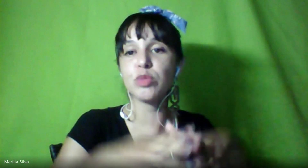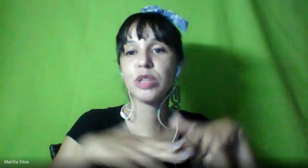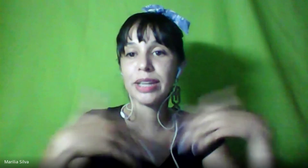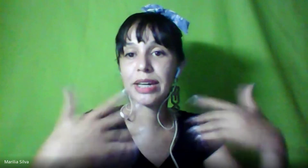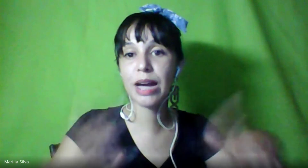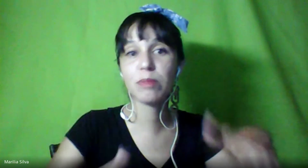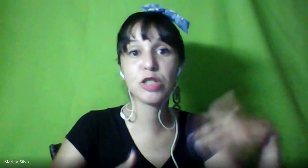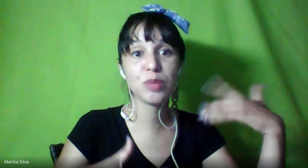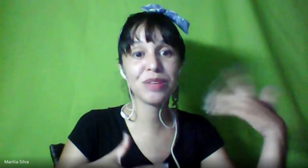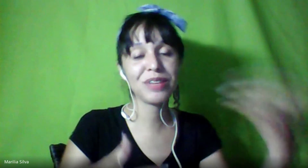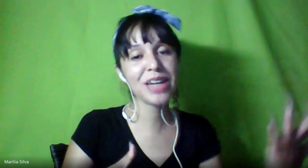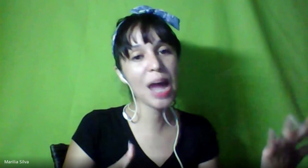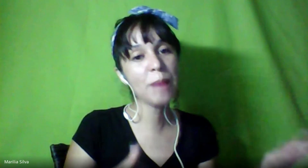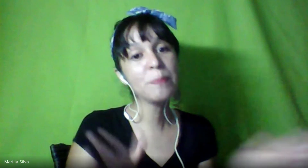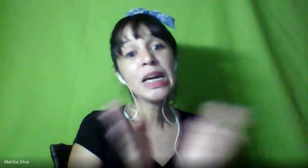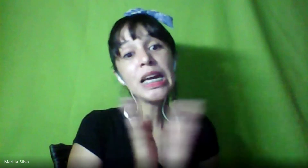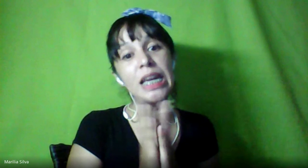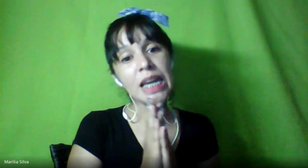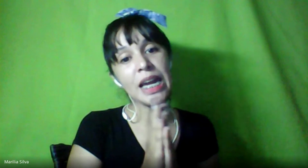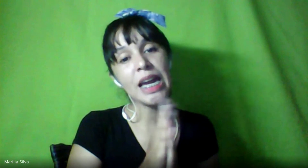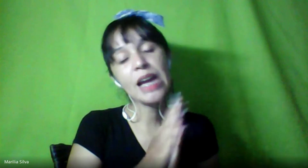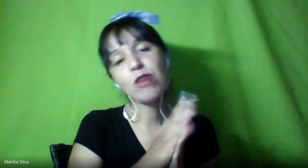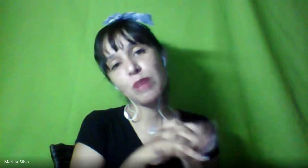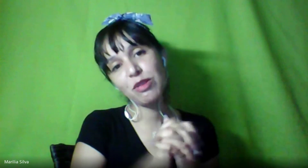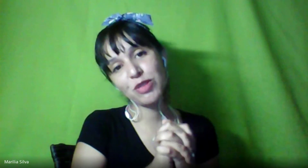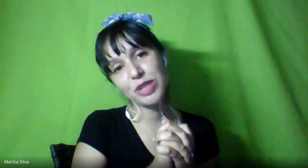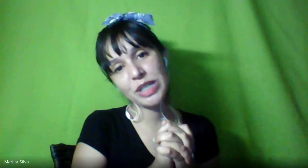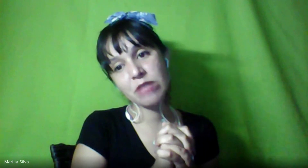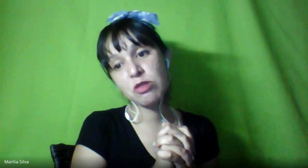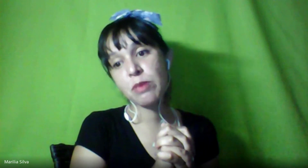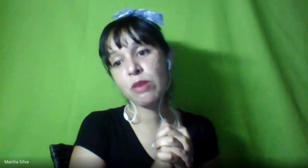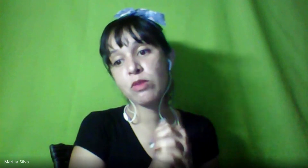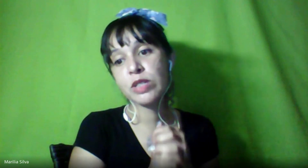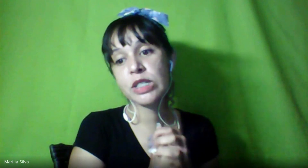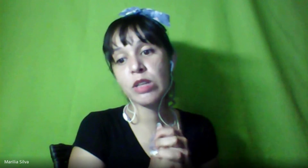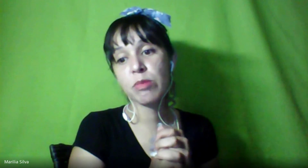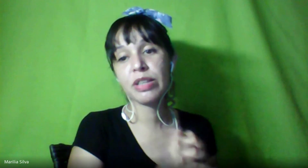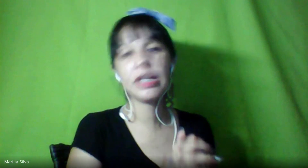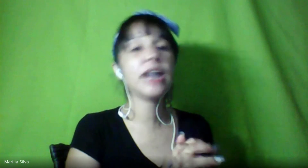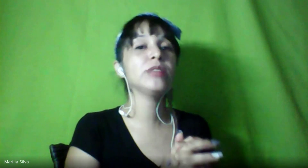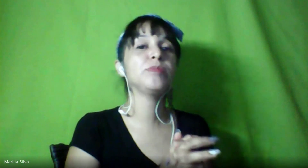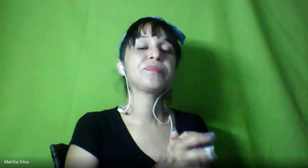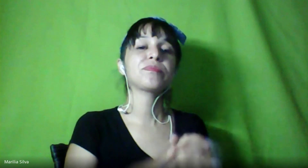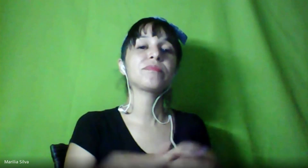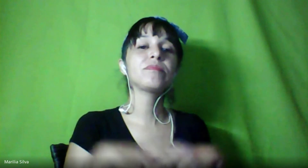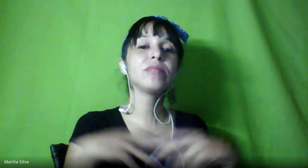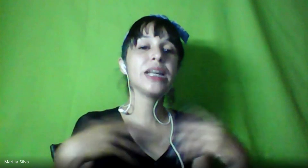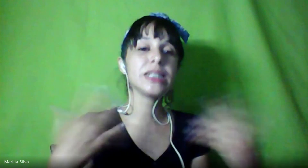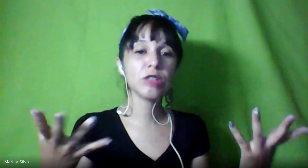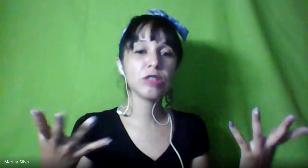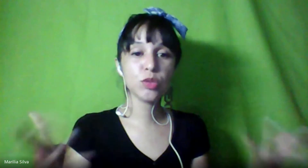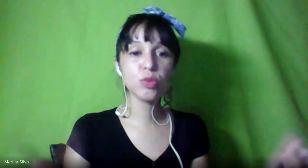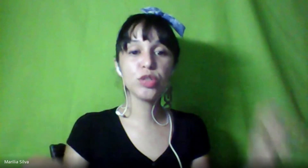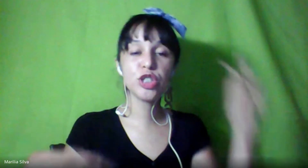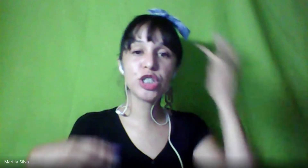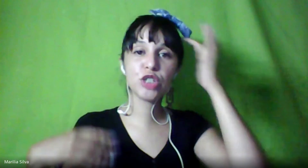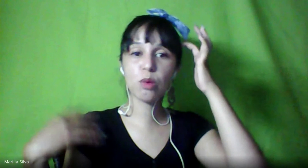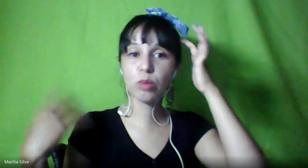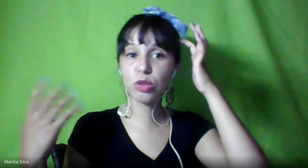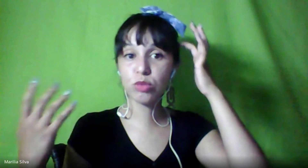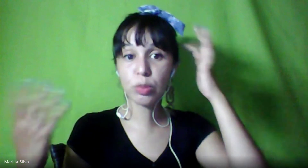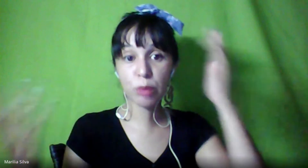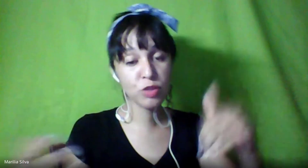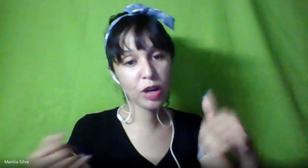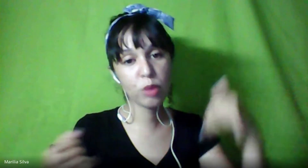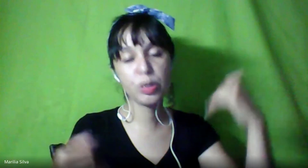gente poder treinar, para a gente poder avaliar. E eu espero que vocês tenham aproveitado essa aula de hoje. Se tiver